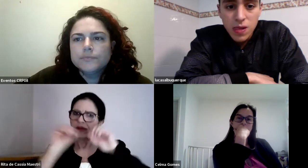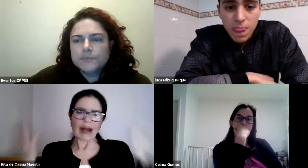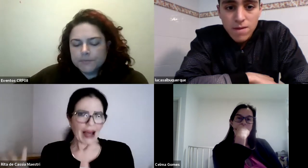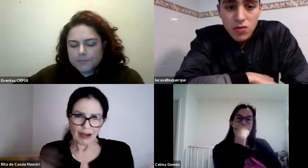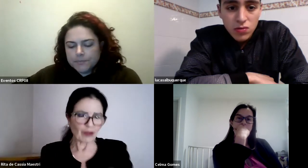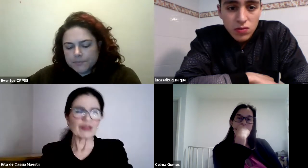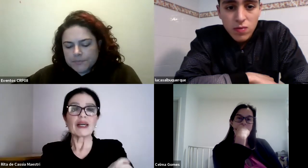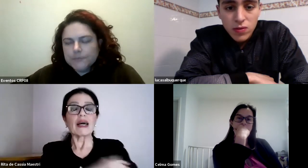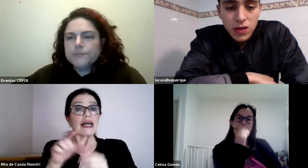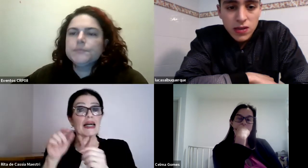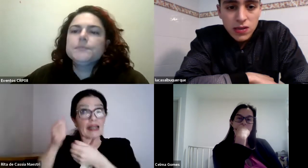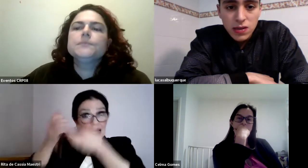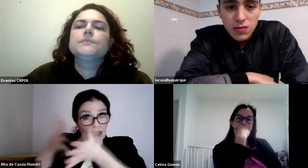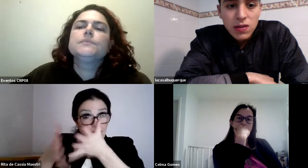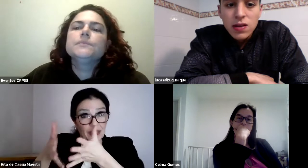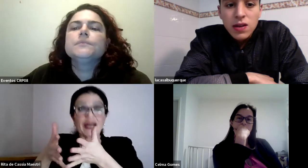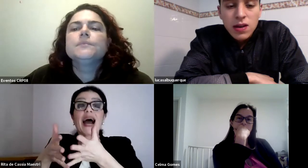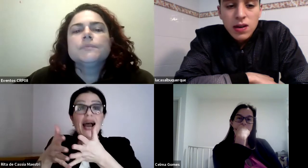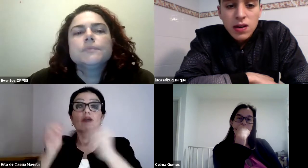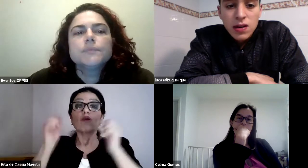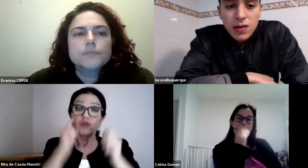sinalizante junto com o português escrito,